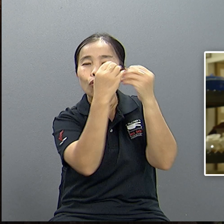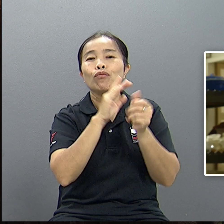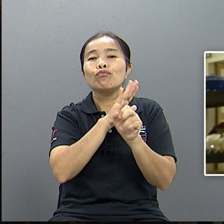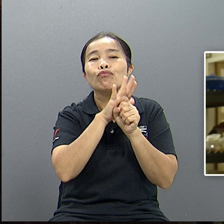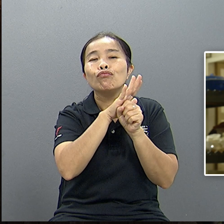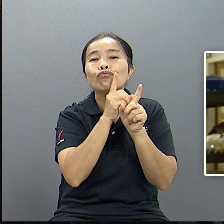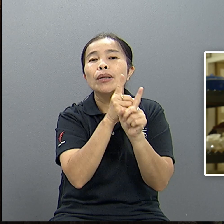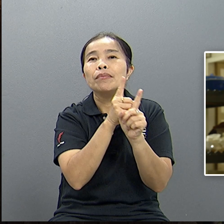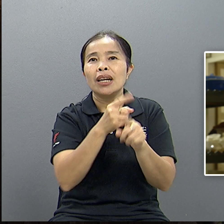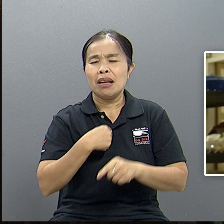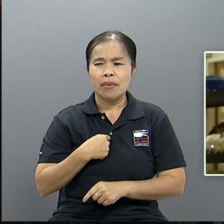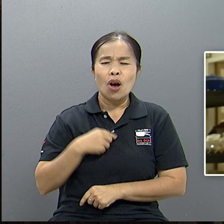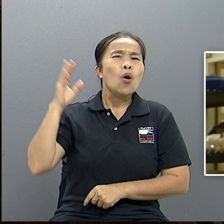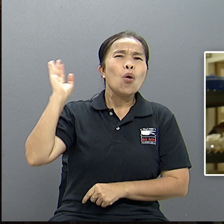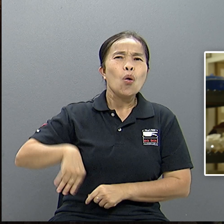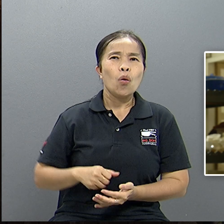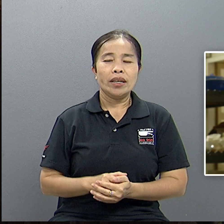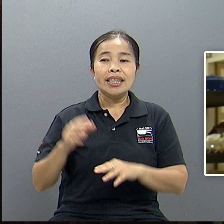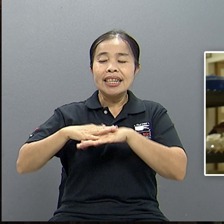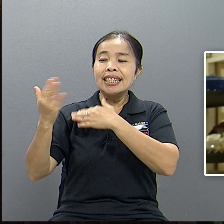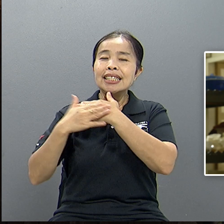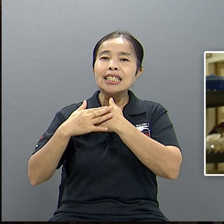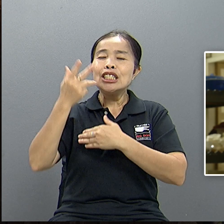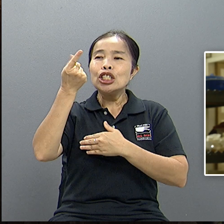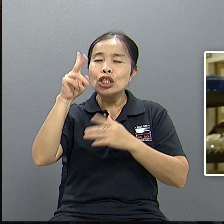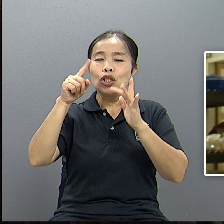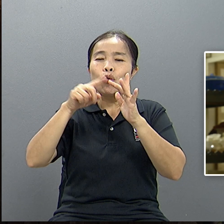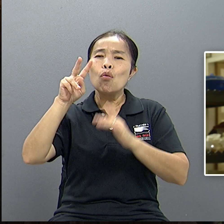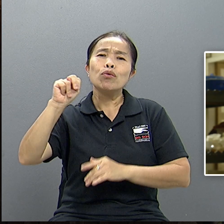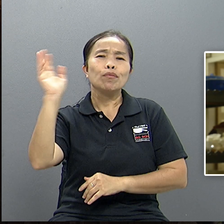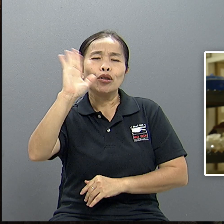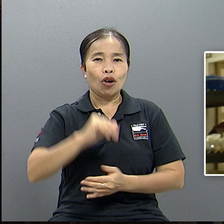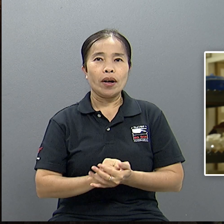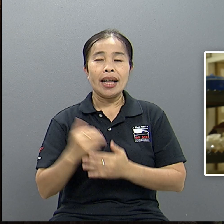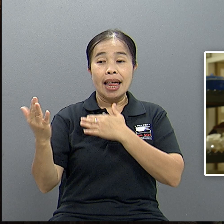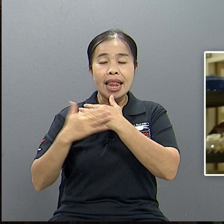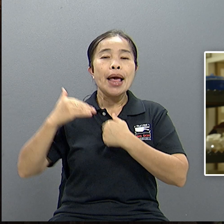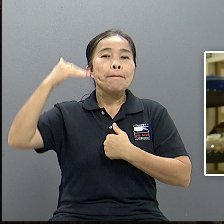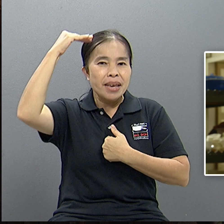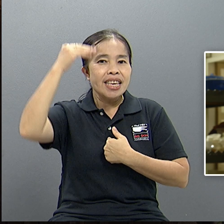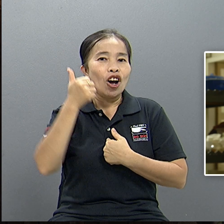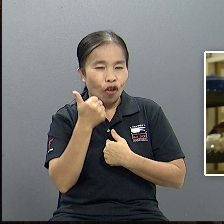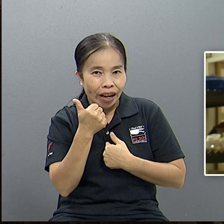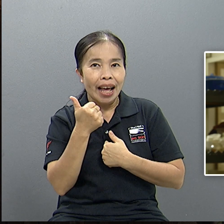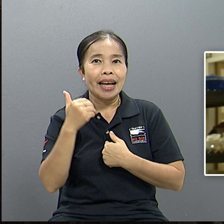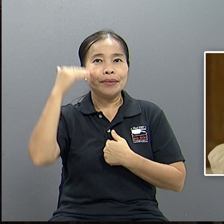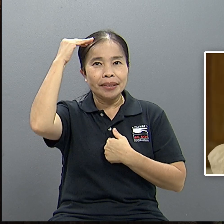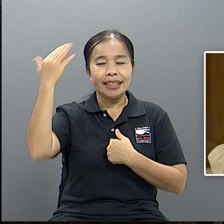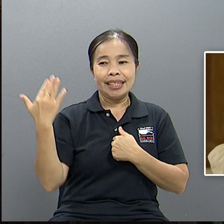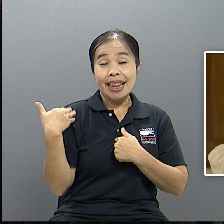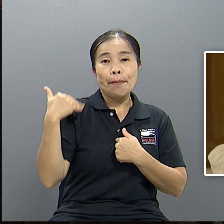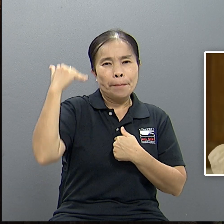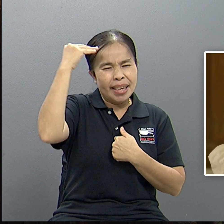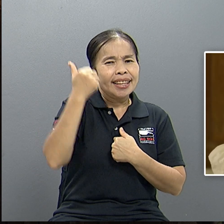ี่ไม่ต้องเรียกคุณแล้วเรียกพี่เฉยๆก็ได